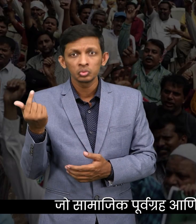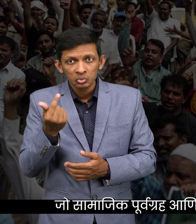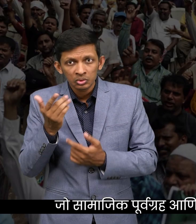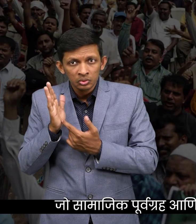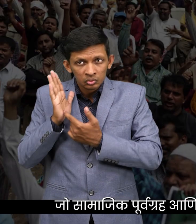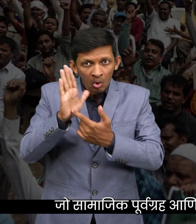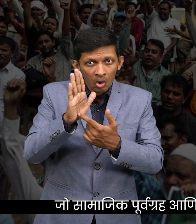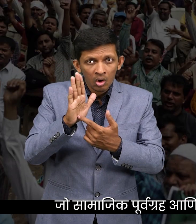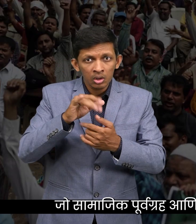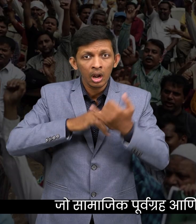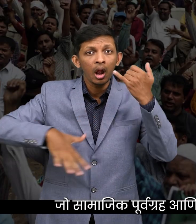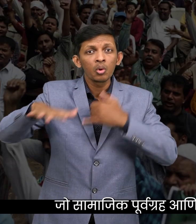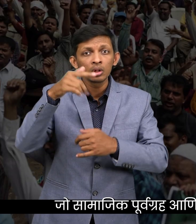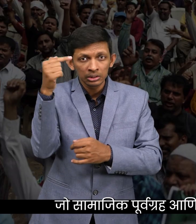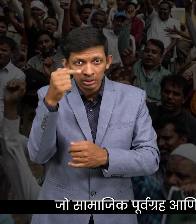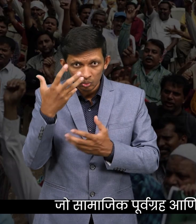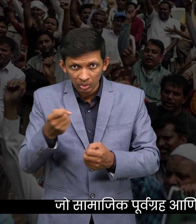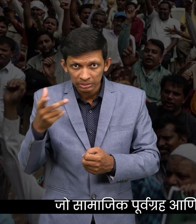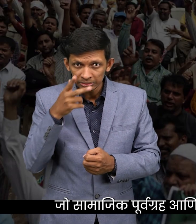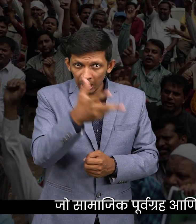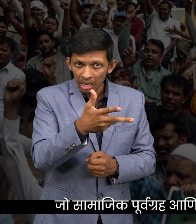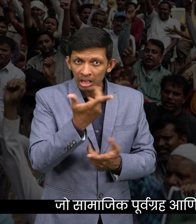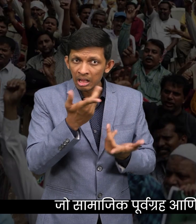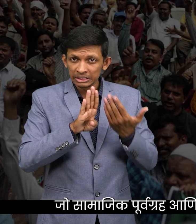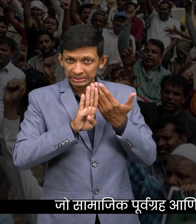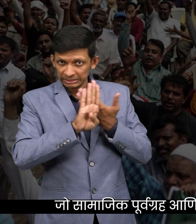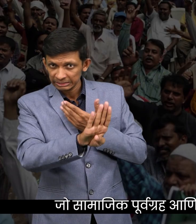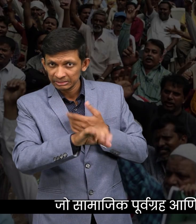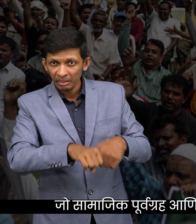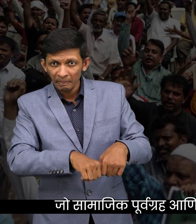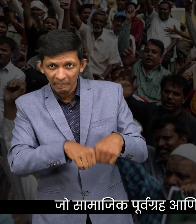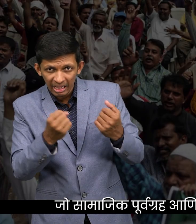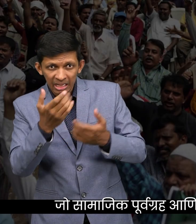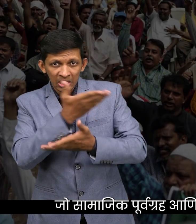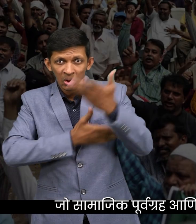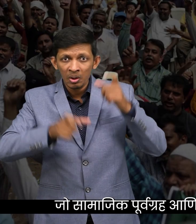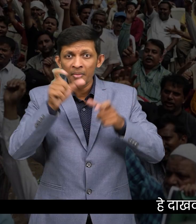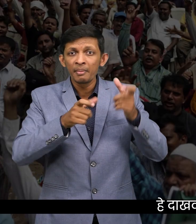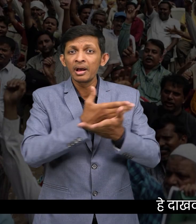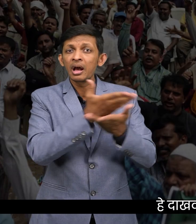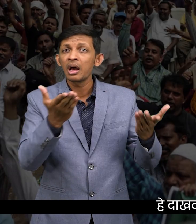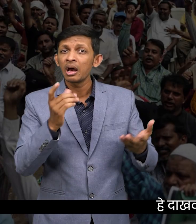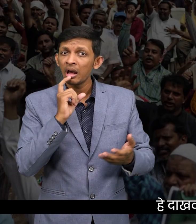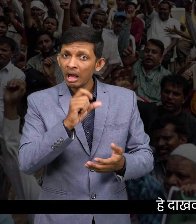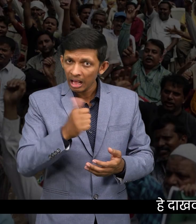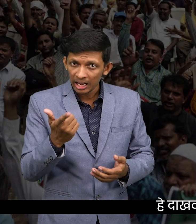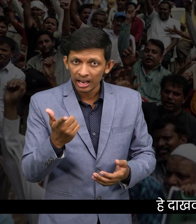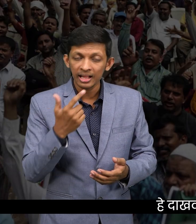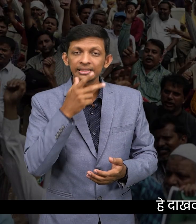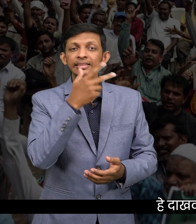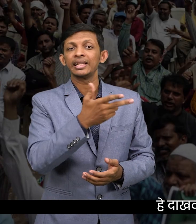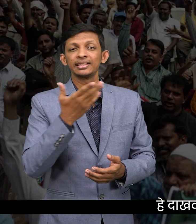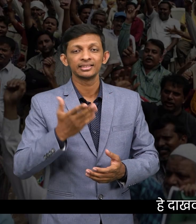जो सामाजिक पूर्वग्रह आणि भेदभावाने दलित लोकांना कसे तुटले आहे हे दाखवण्यासाठी वापरला